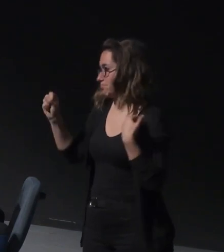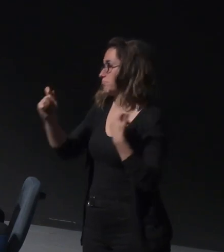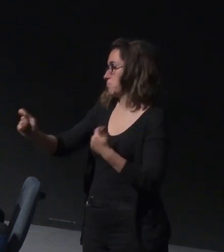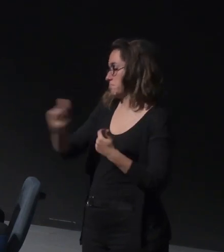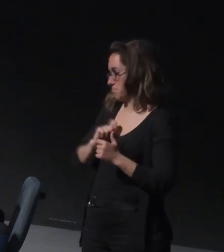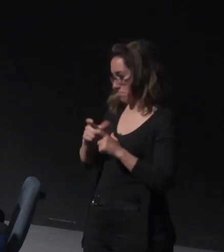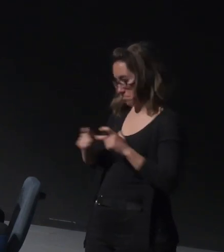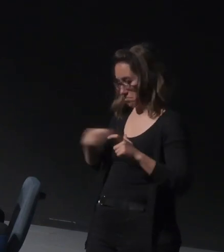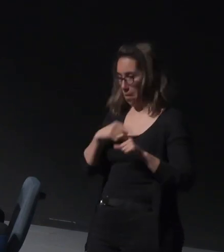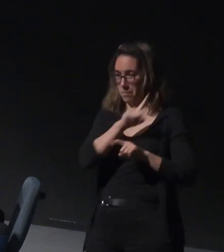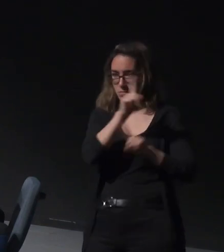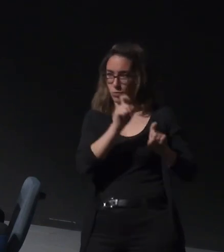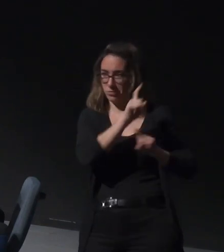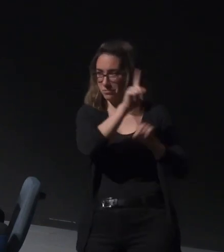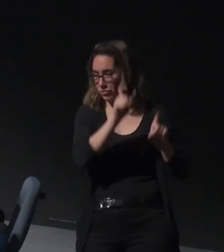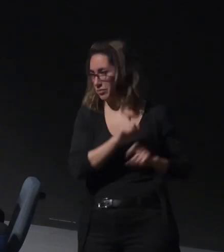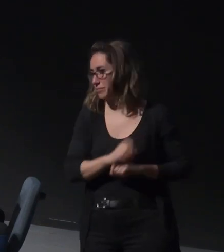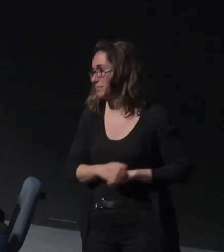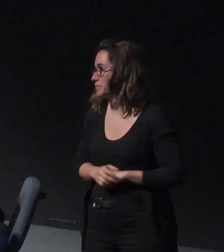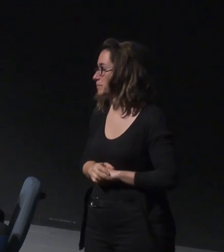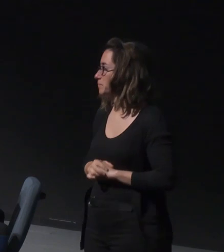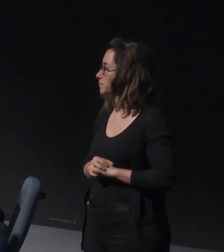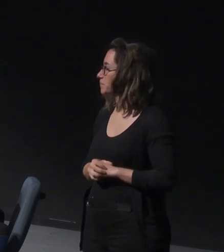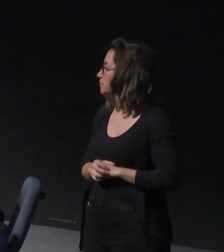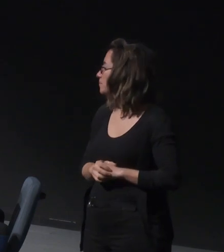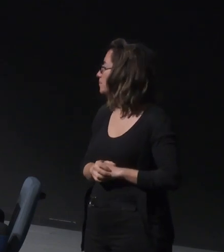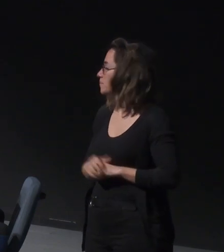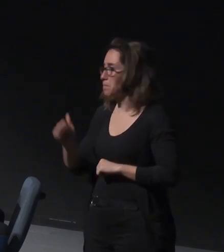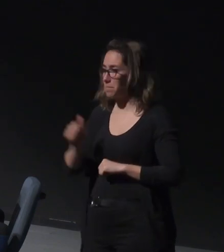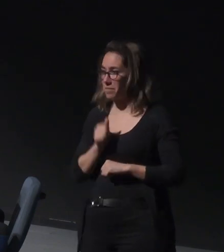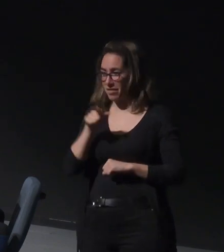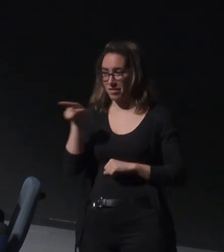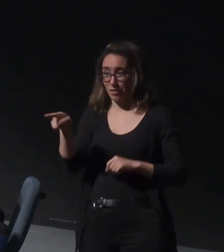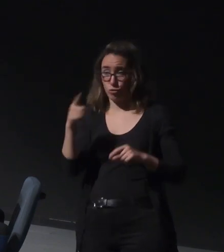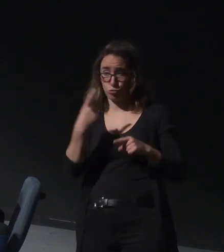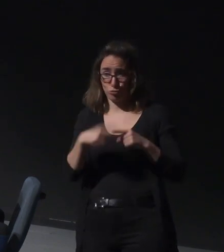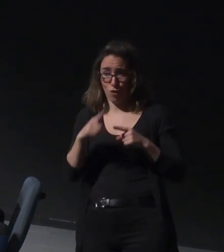poder trasladárselas a Íñigo, ¿vale? Por cierto, que tu sobrina se la ha pasado chipirón.